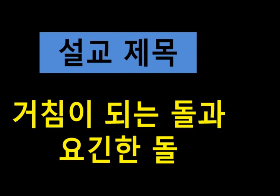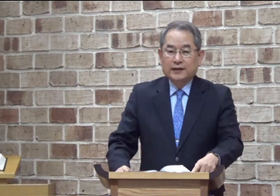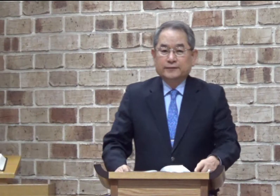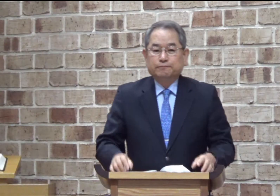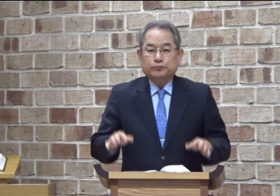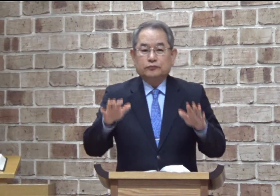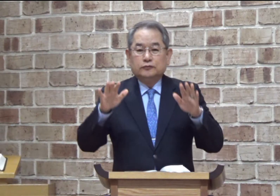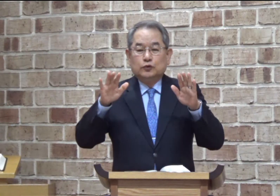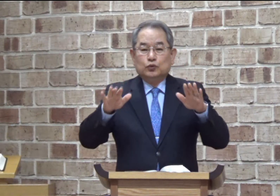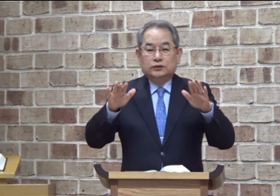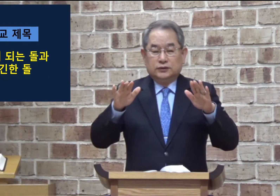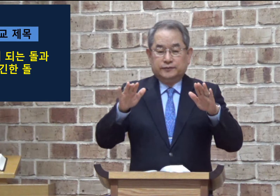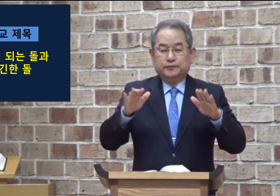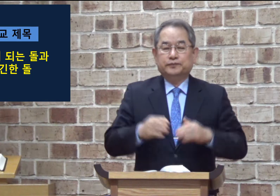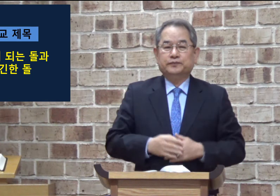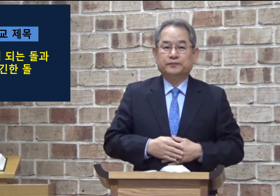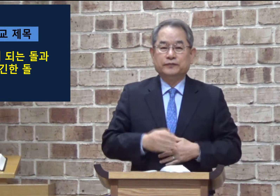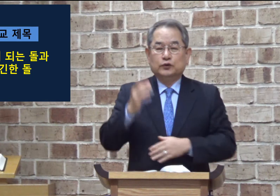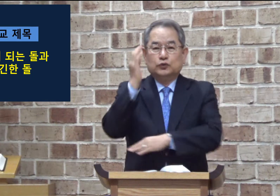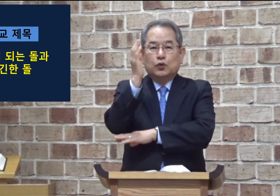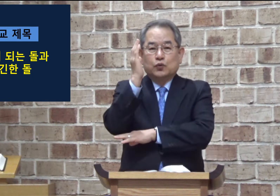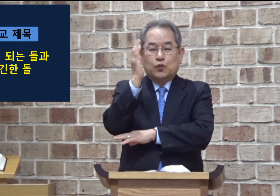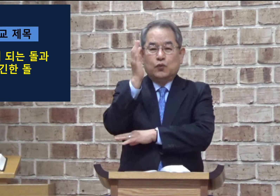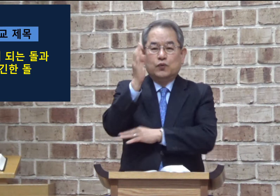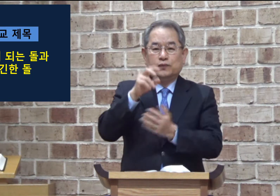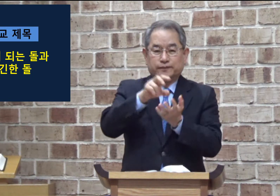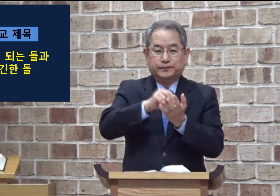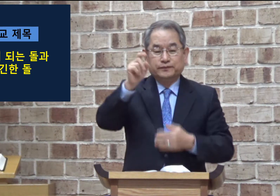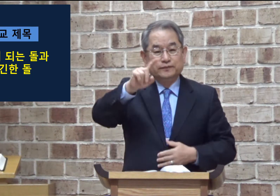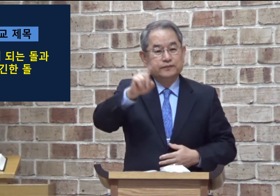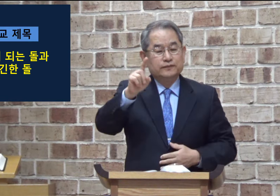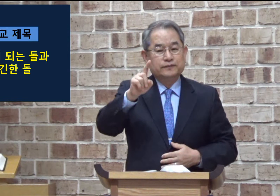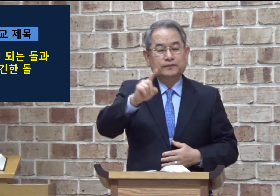되는 돌, 방해가 되고 그런 돌과